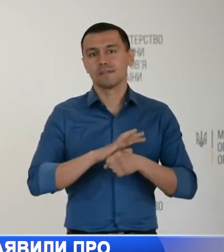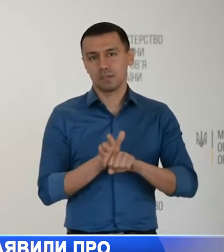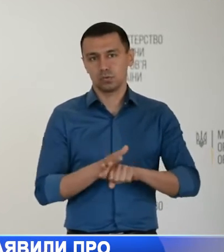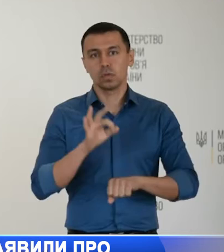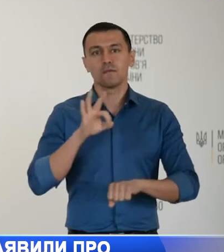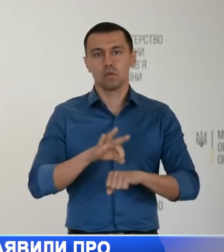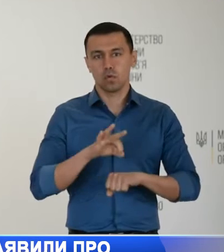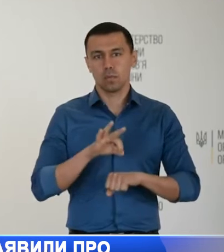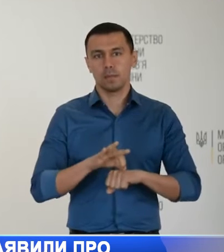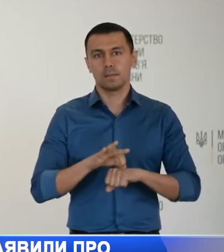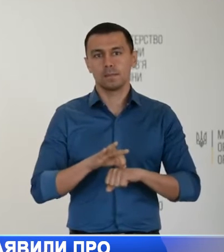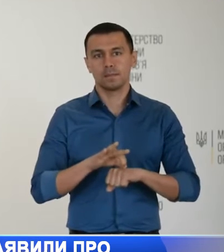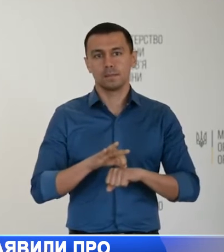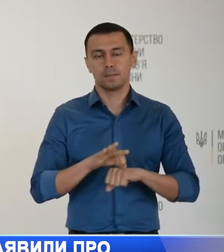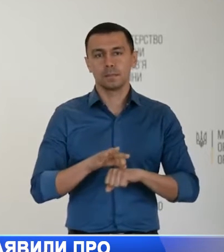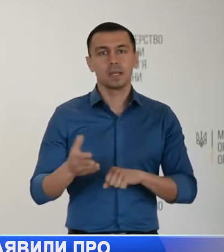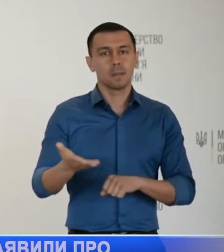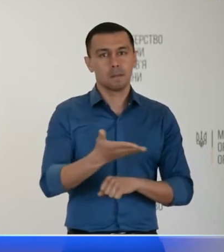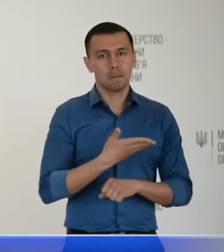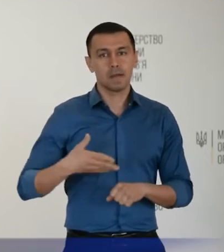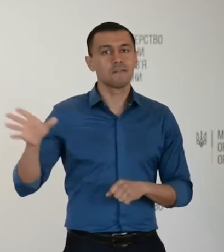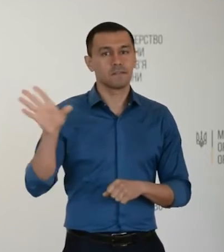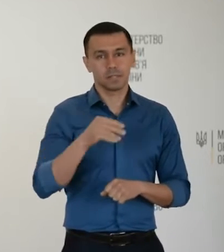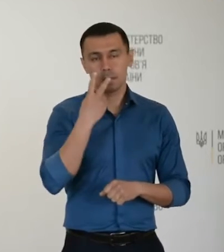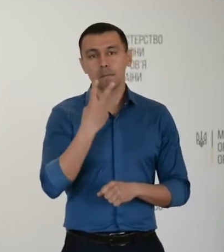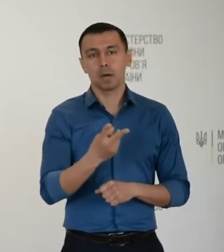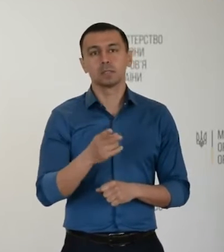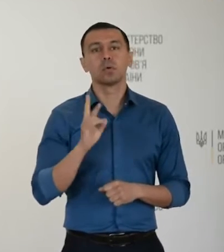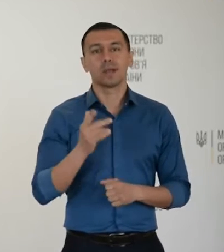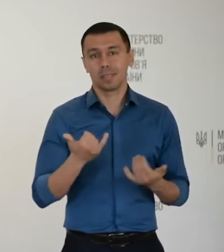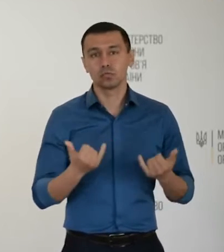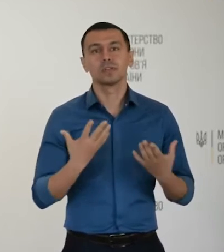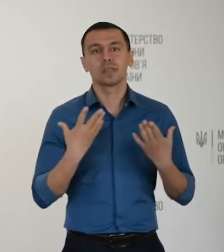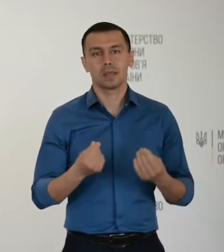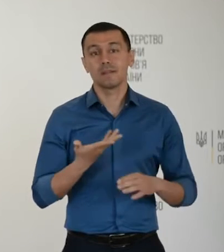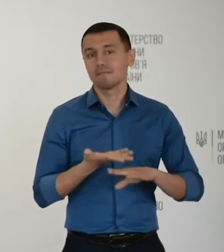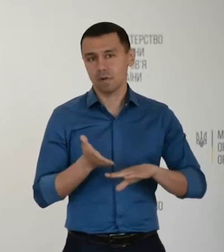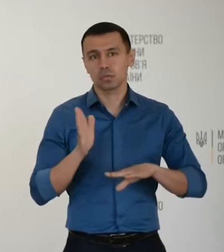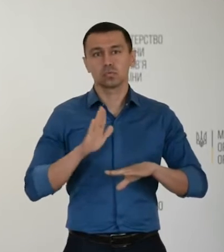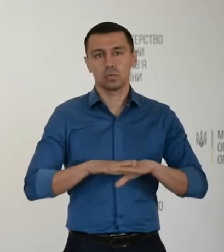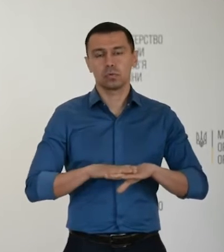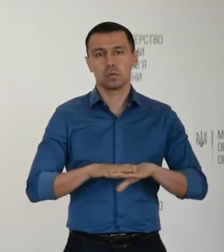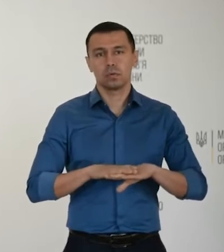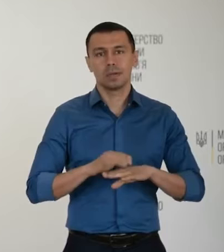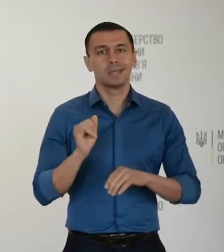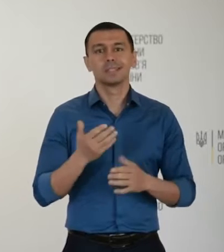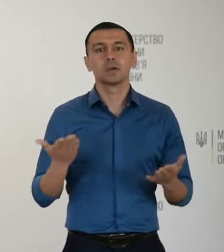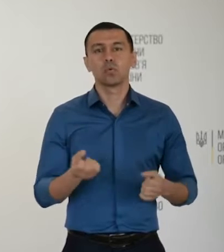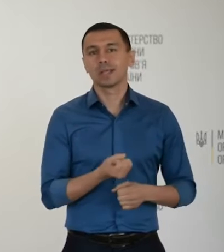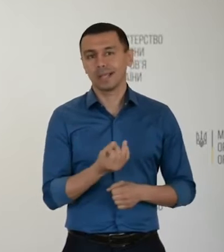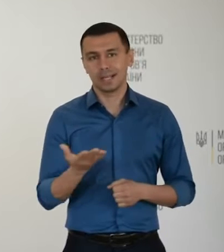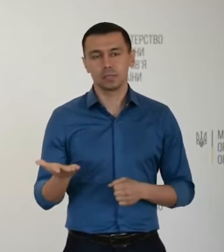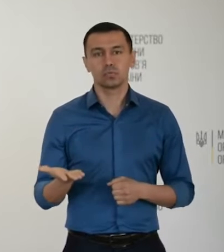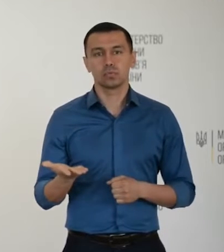коронавірусної хвороби. Ми всі бачимо, як на сьогоднішній день важко і з якою